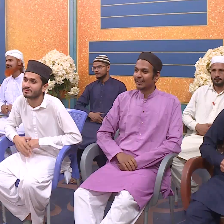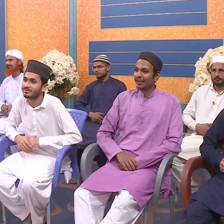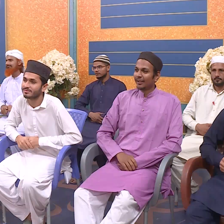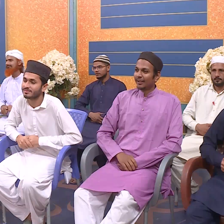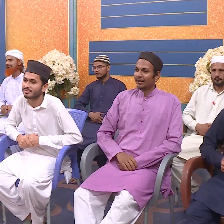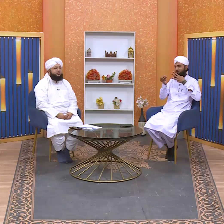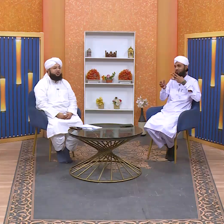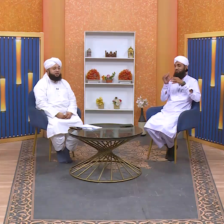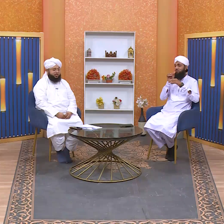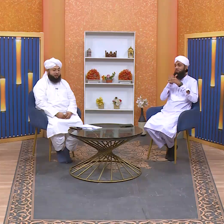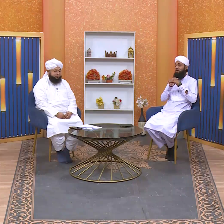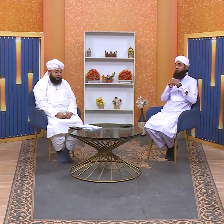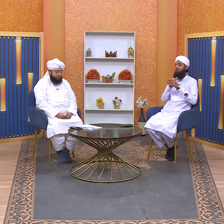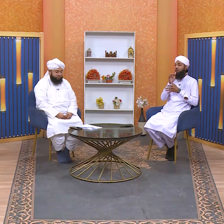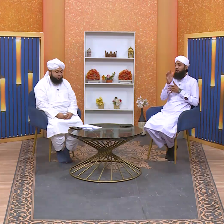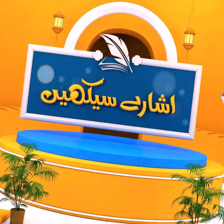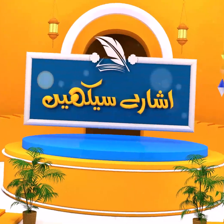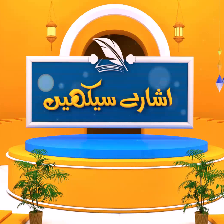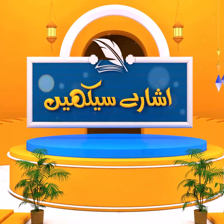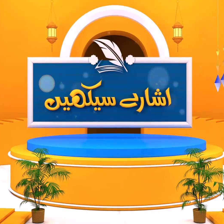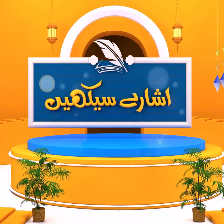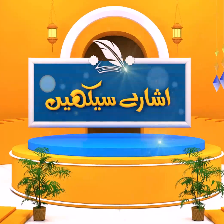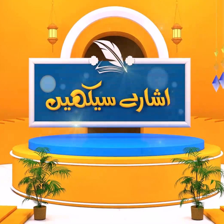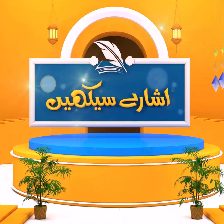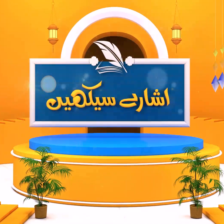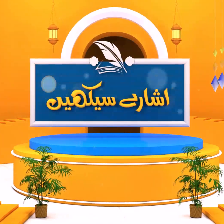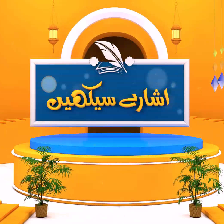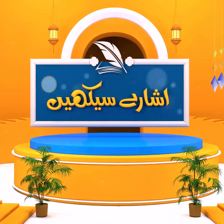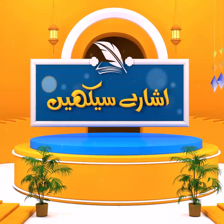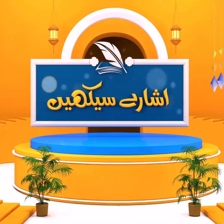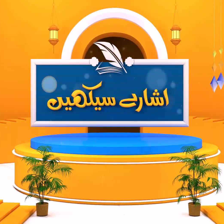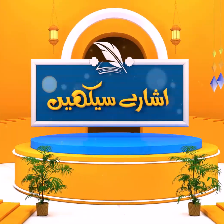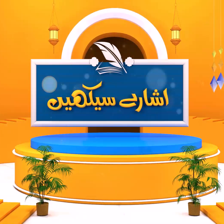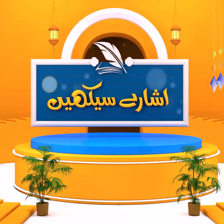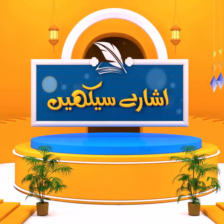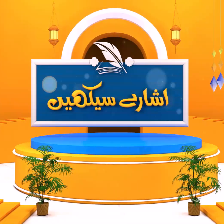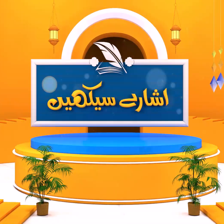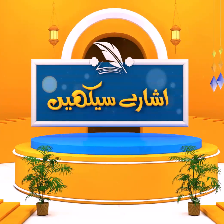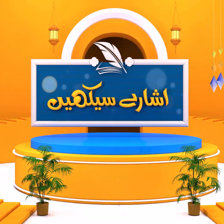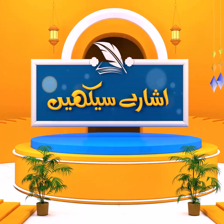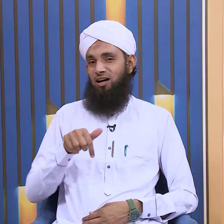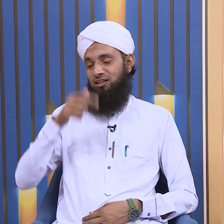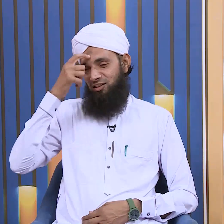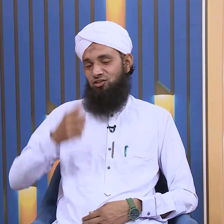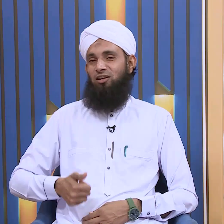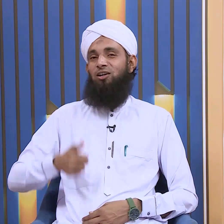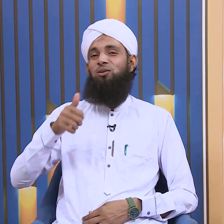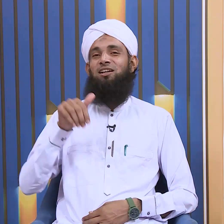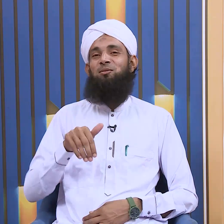کی طرف جس کا نام ہے اشارے سیکھیں. جی وسیم بھائی, آج ہمیں آپ کون سے اشارے سکھا رہے ہیں؟ آج انشاءاللہ الکریم ہم